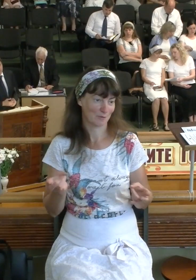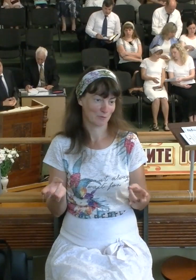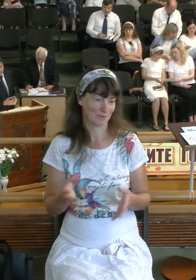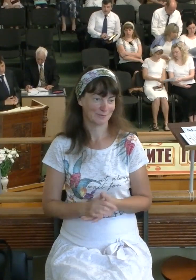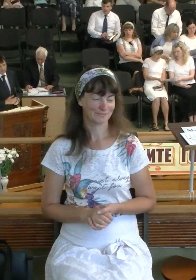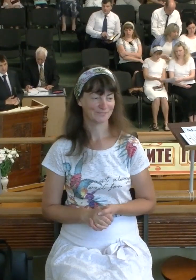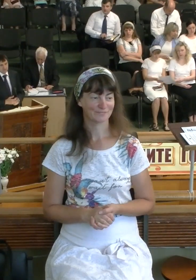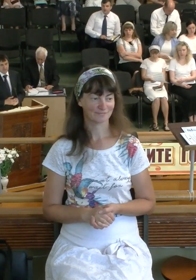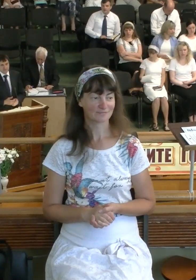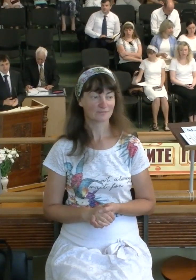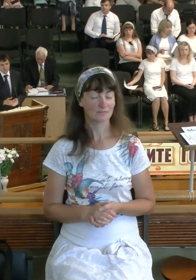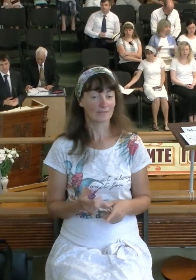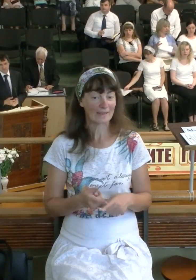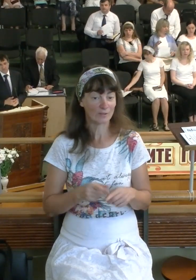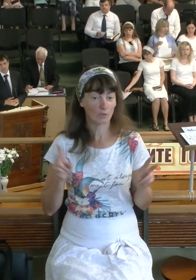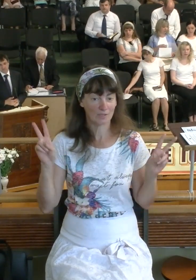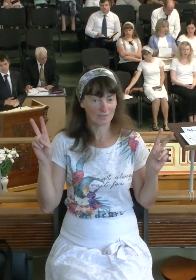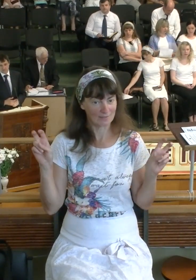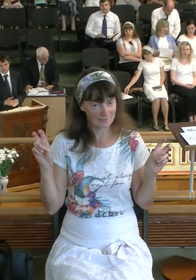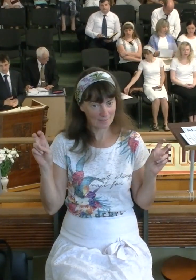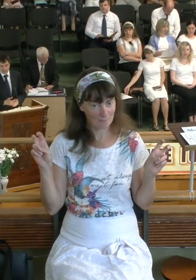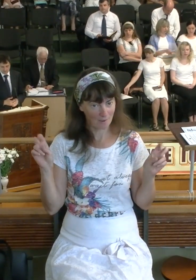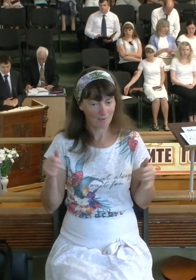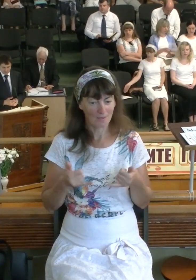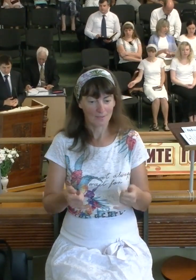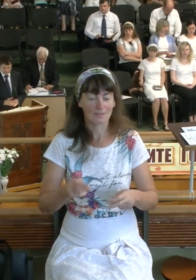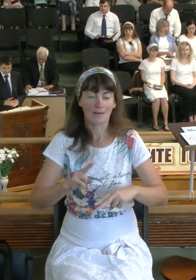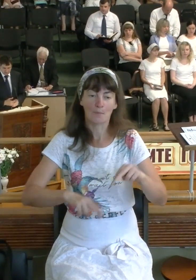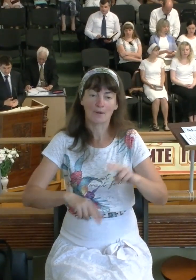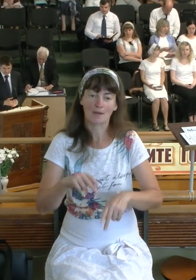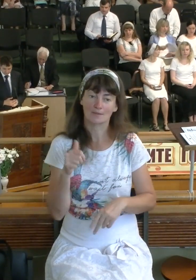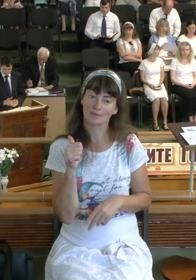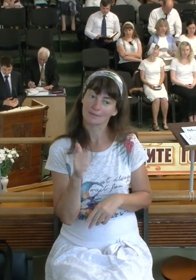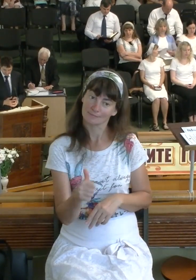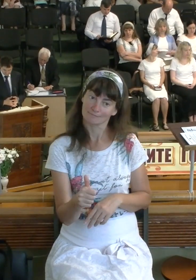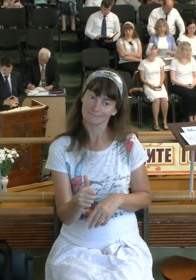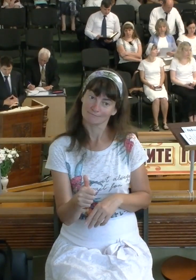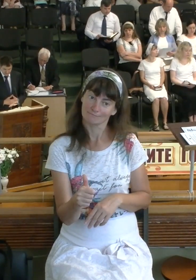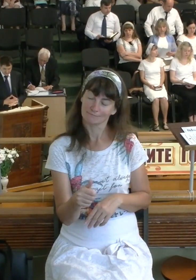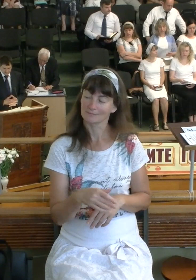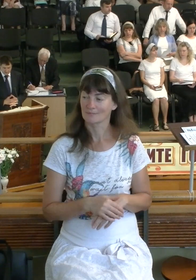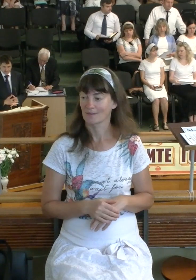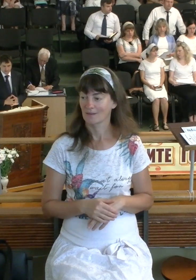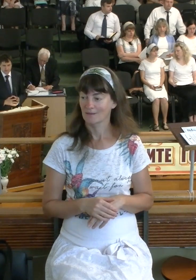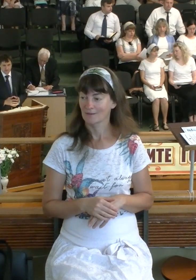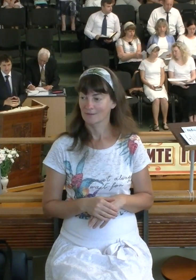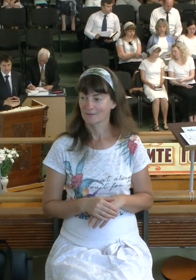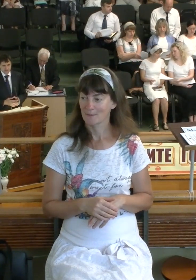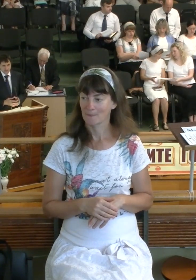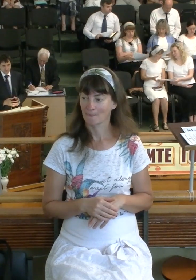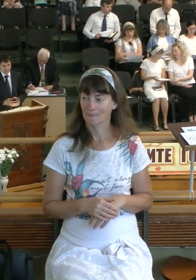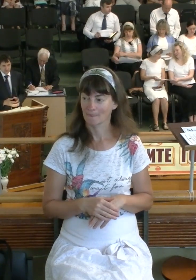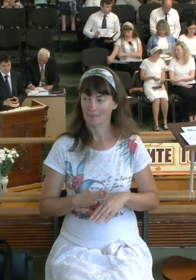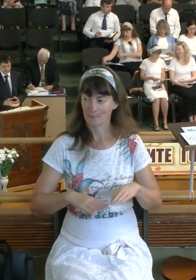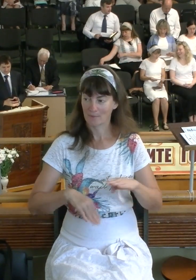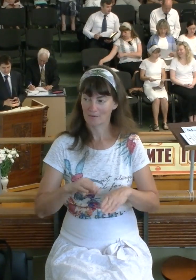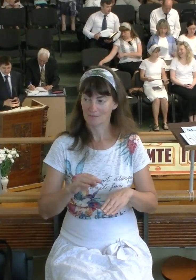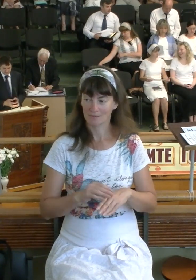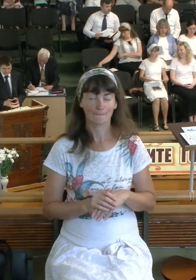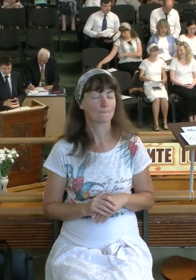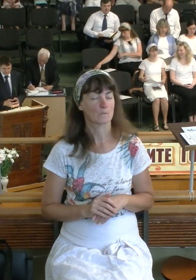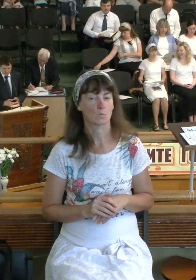тема, она является очень практичной темой. Тема Духа Святого, хотя она